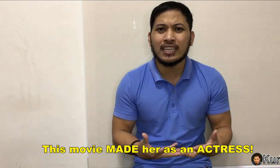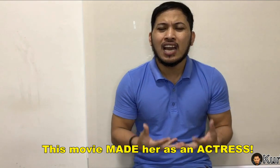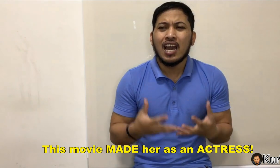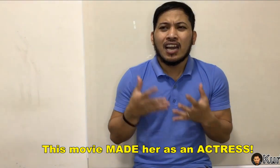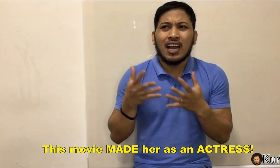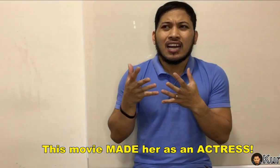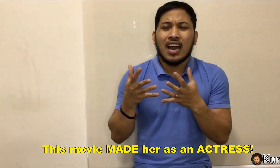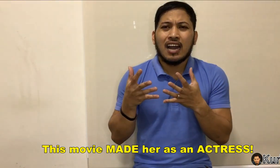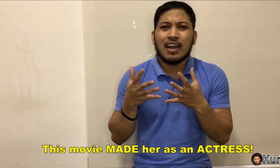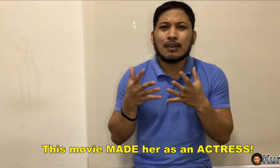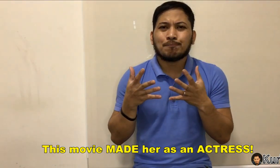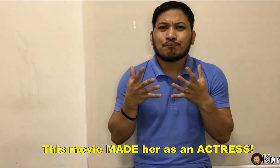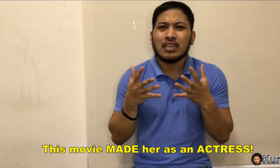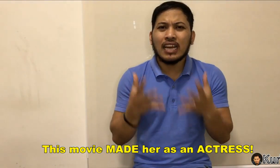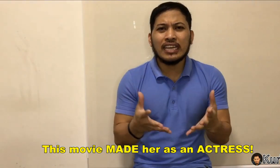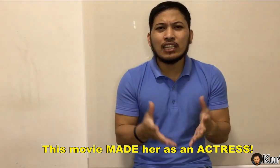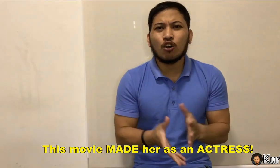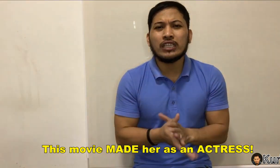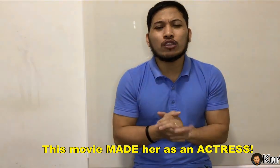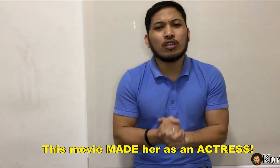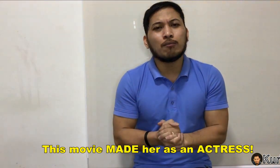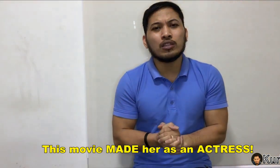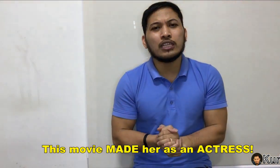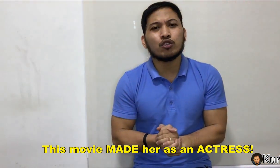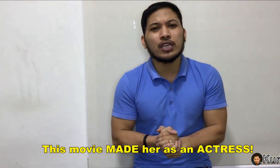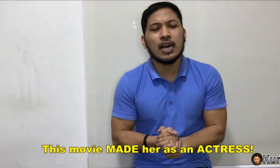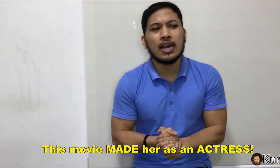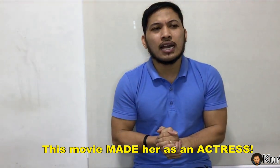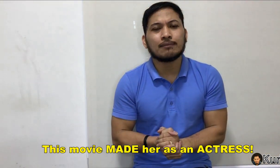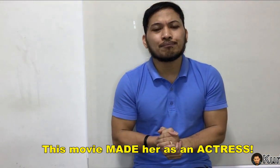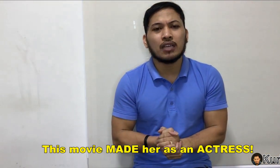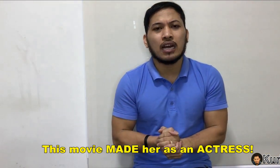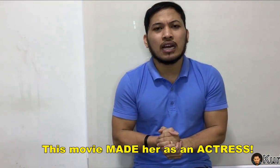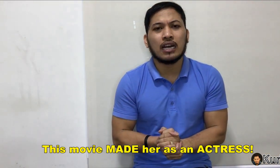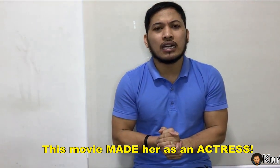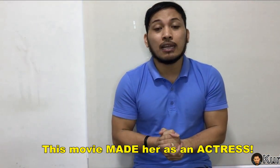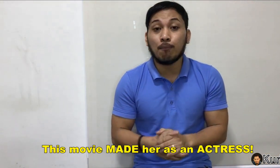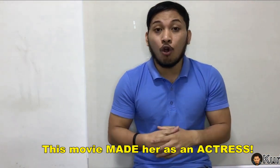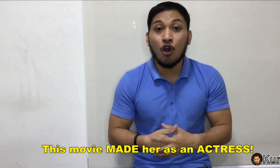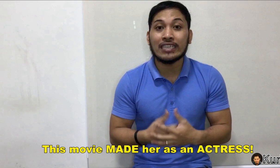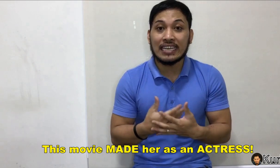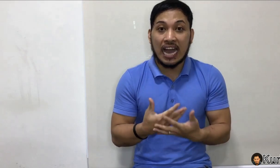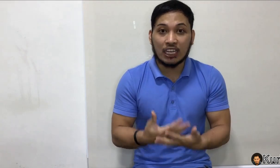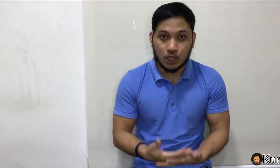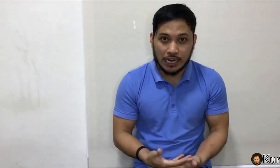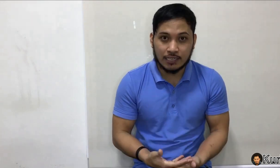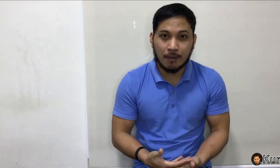And nakita ko dito na dito siya nabuo as an actress.